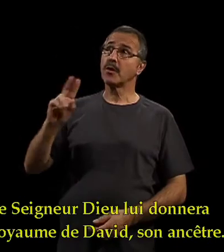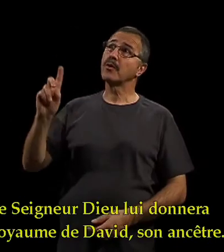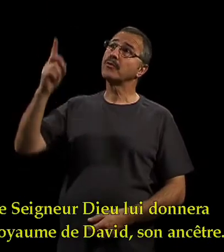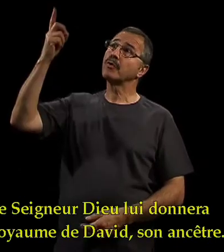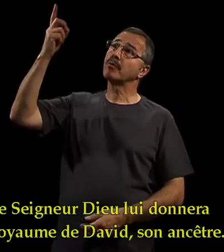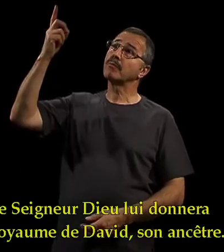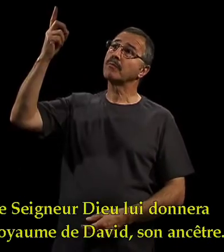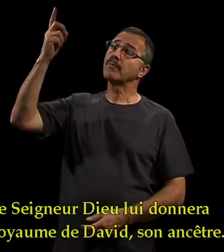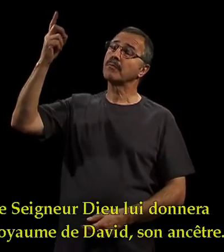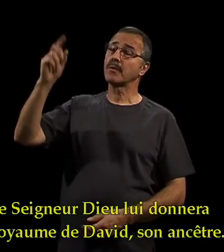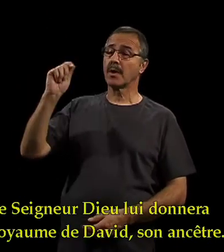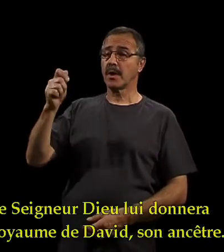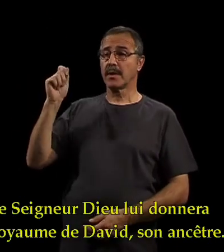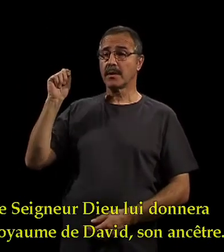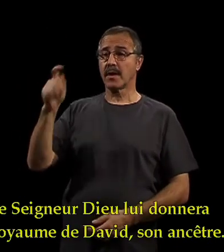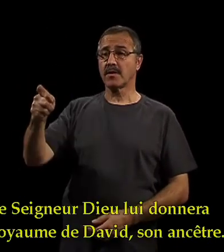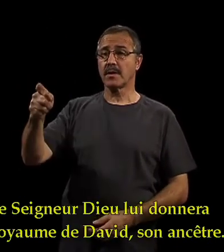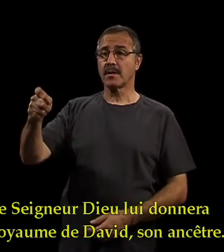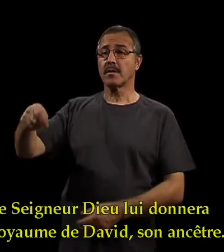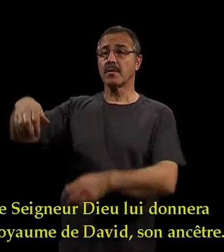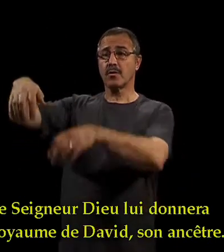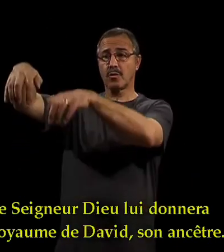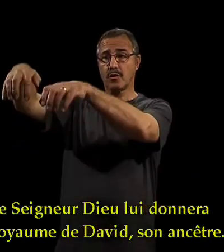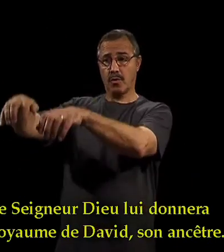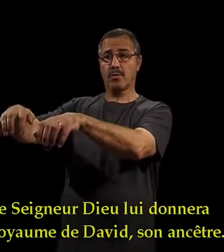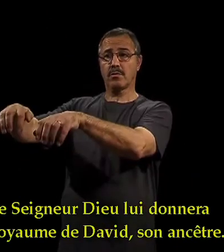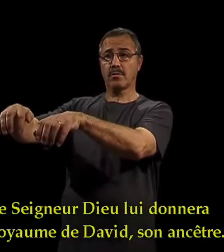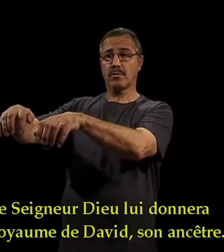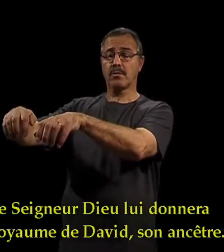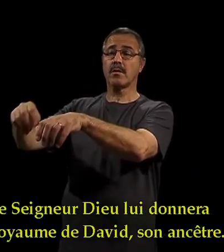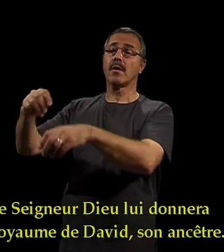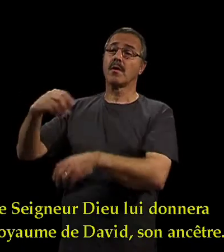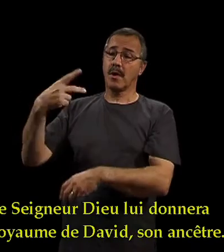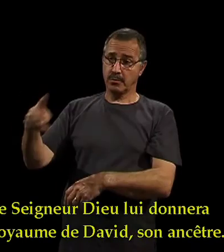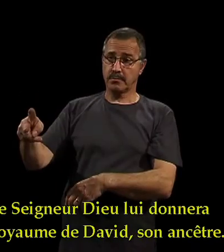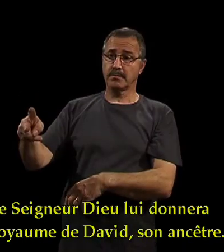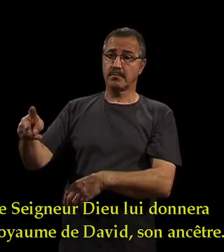Le Seigneur Dieu lui donnera le royaume de David, son ancêtre.